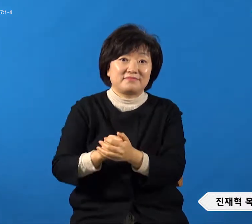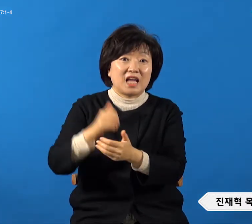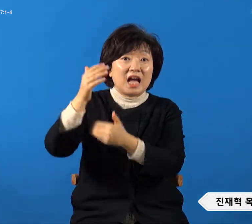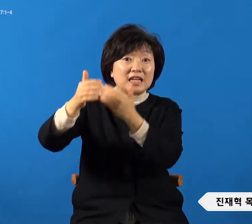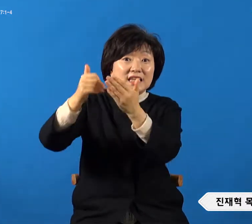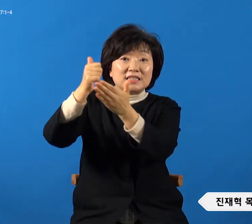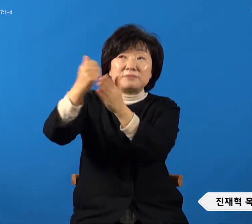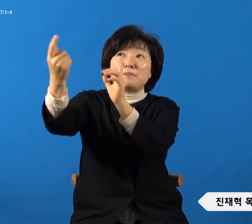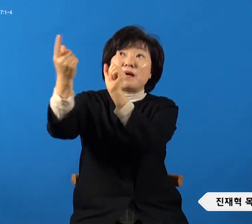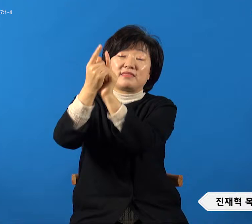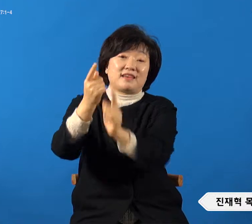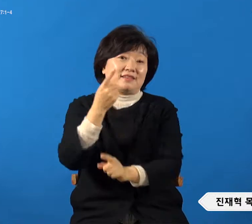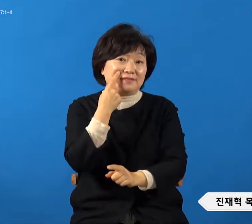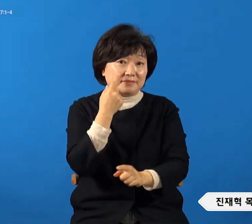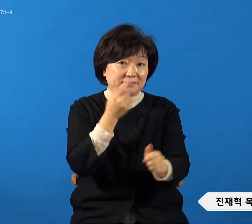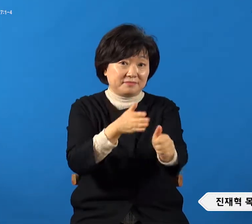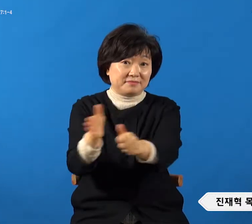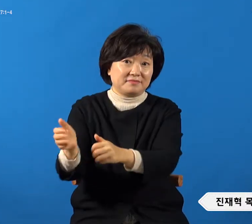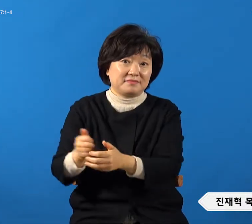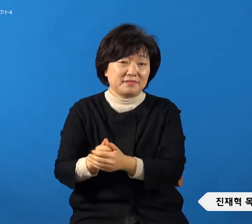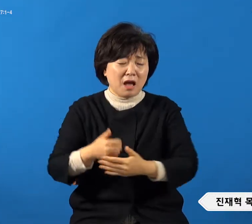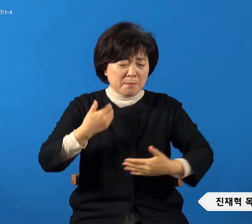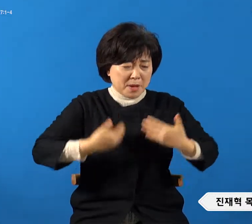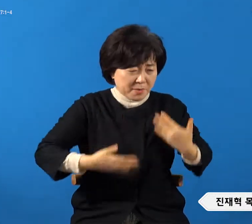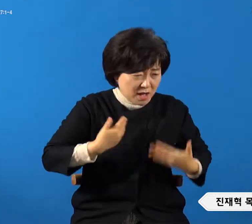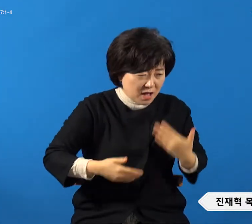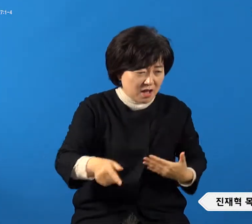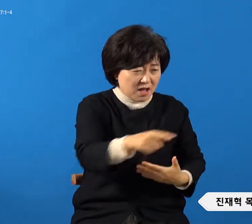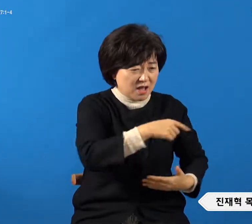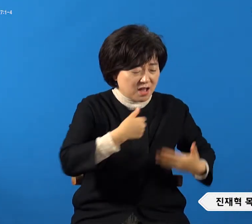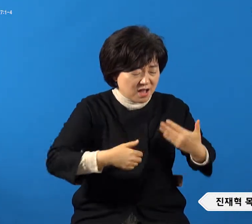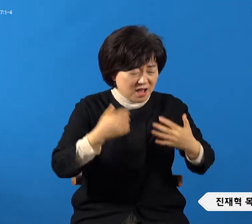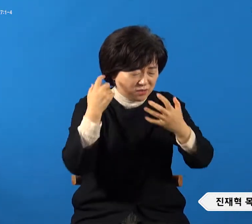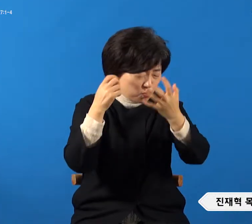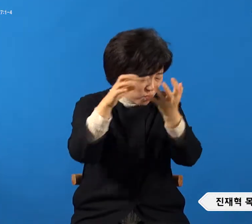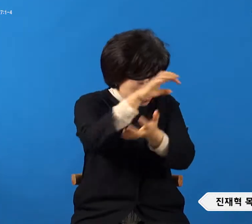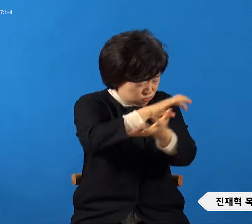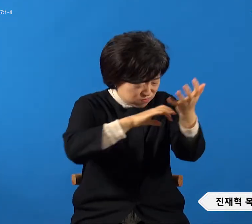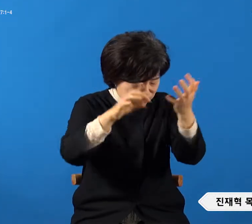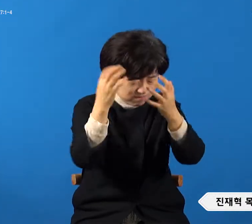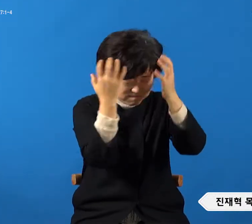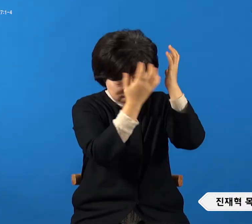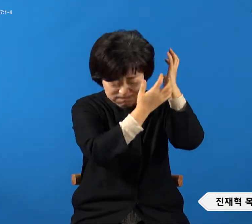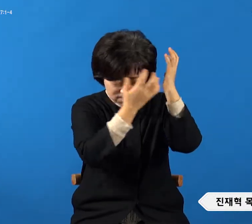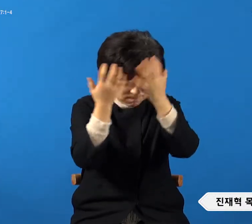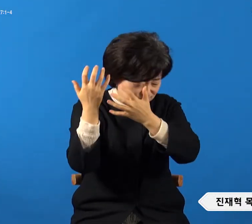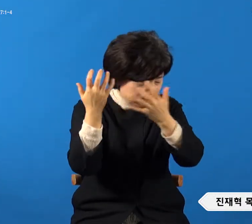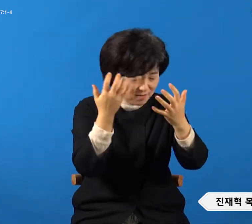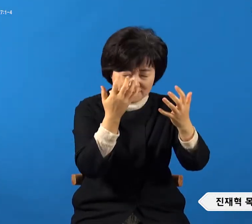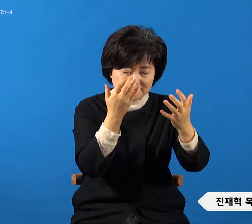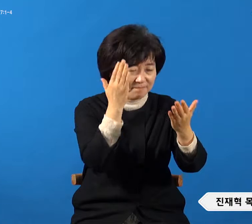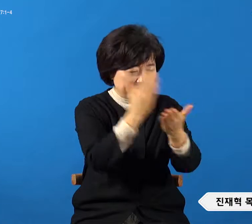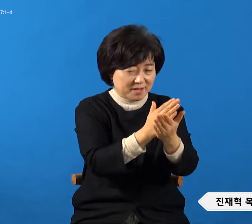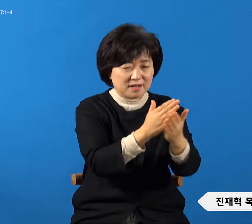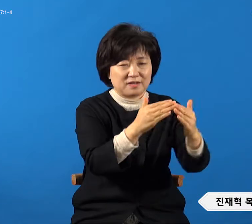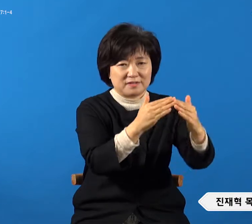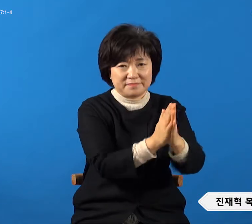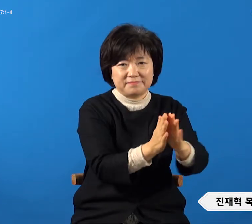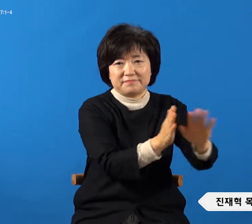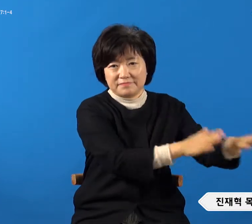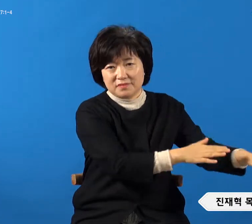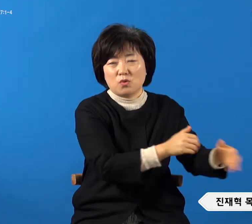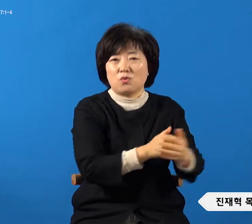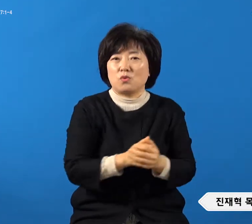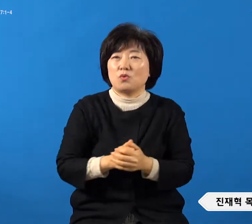거기서 하나님을 만나십시오. 바쁜 일정 가운데, 소란한 소음 가운데, 침묵 가운데 하나님